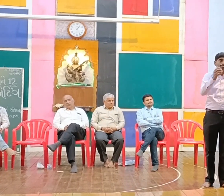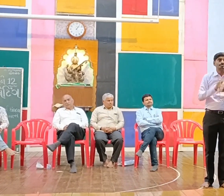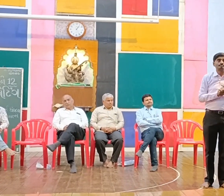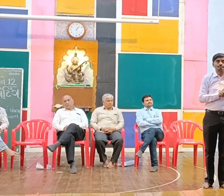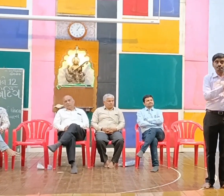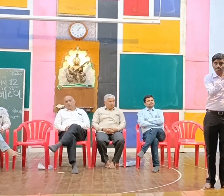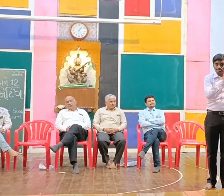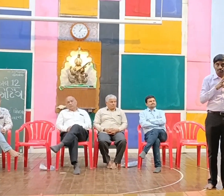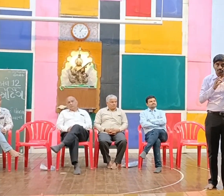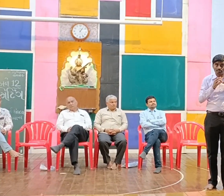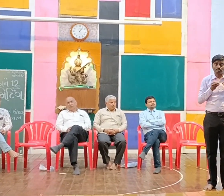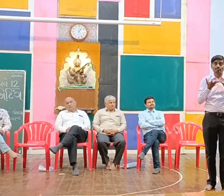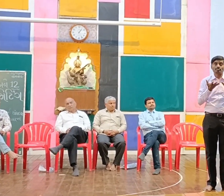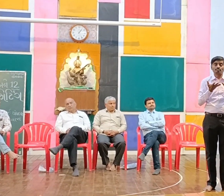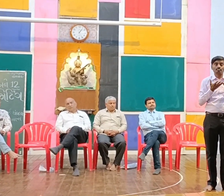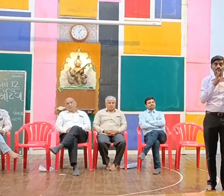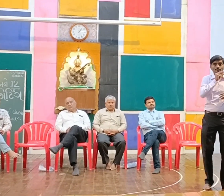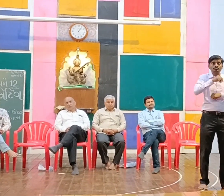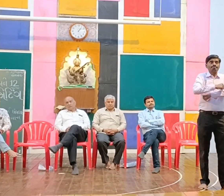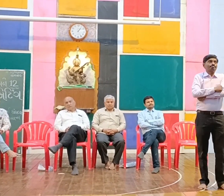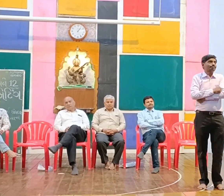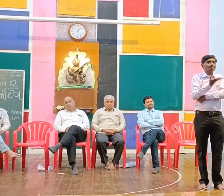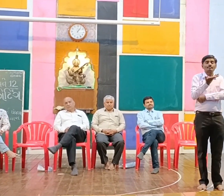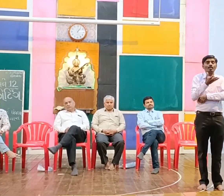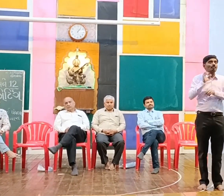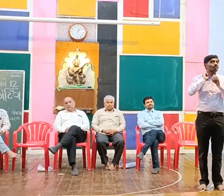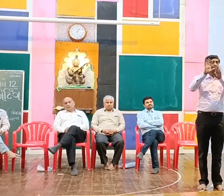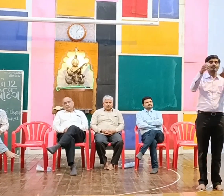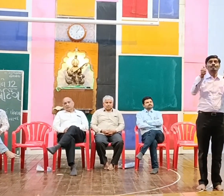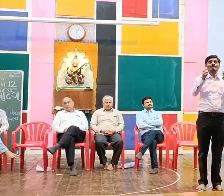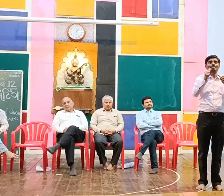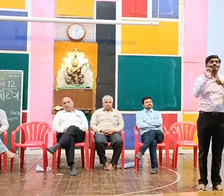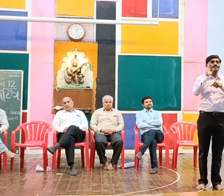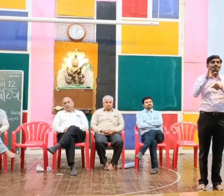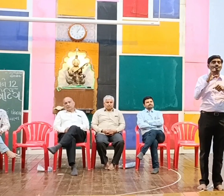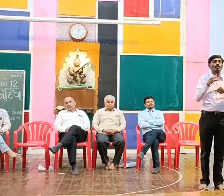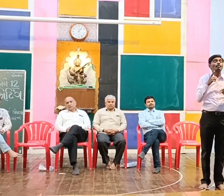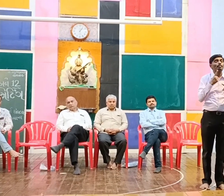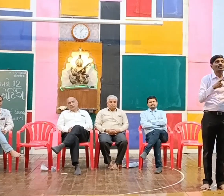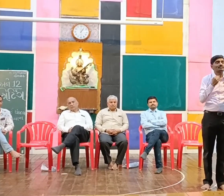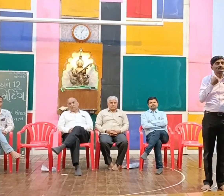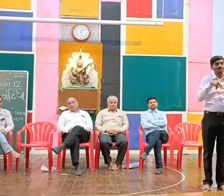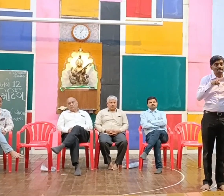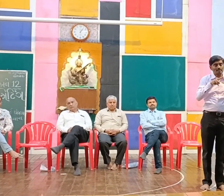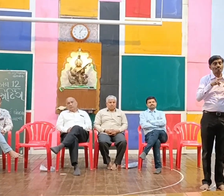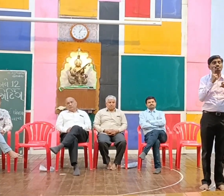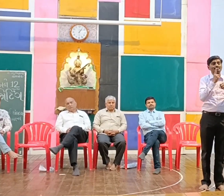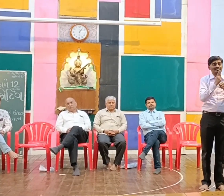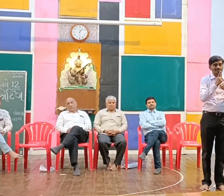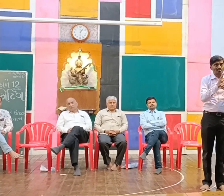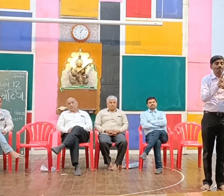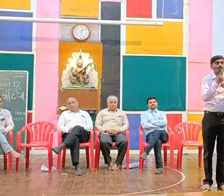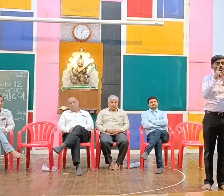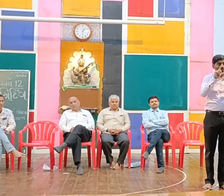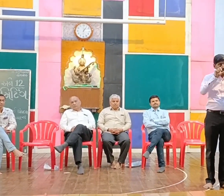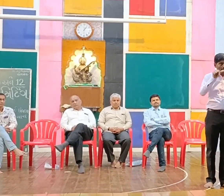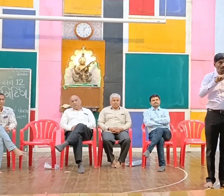છે, નહીતર તો એ પહોંચી જ ન શકે, અને વાલીગણ અને વિદ્યાર્થી ભાઈઓ બહેનો,